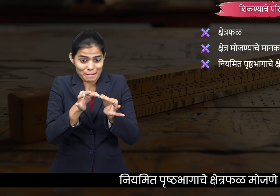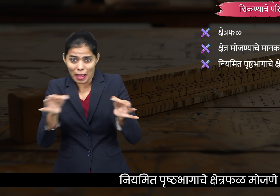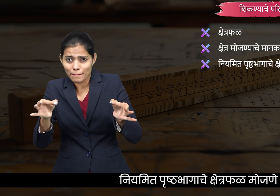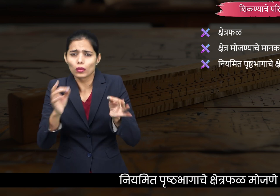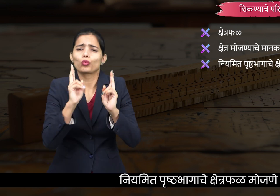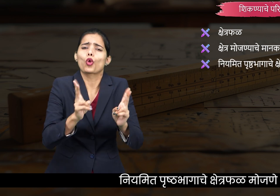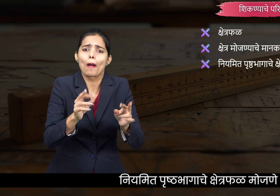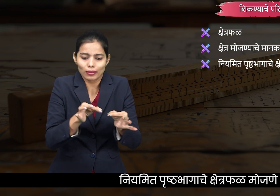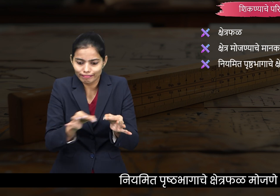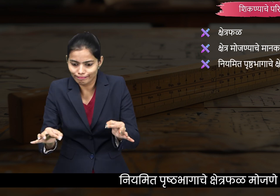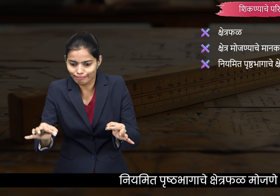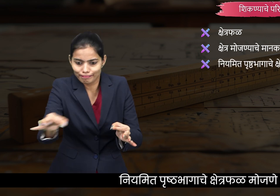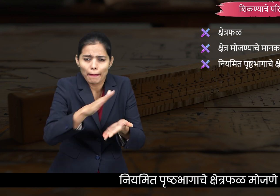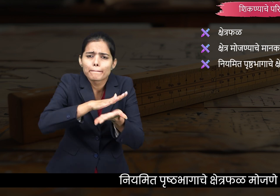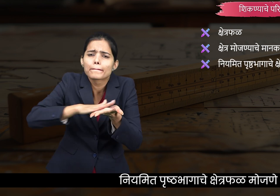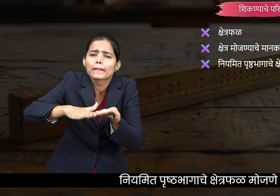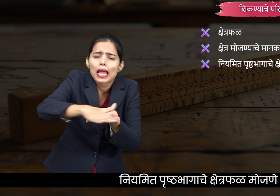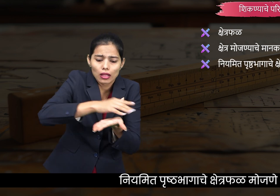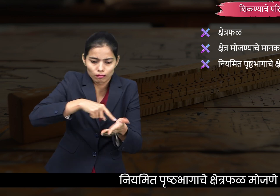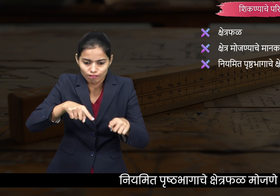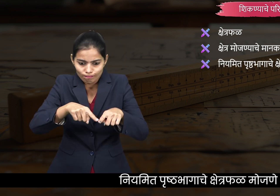नियमित पृष्ठभागाचे क्षेत्रफळ मोजणे,